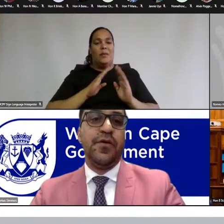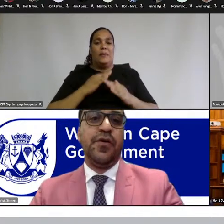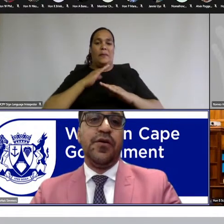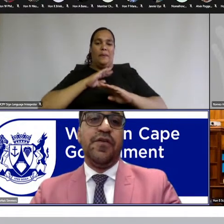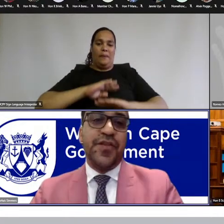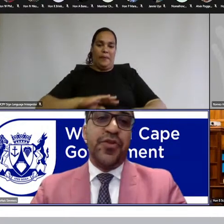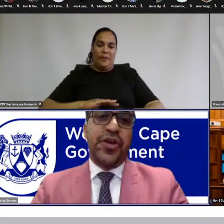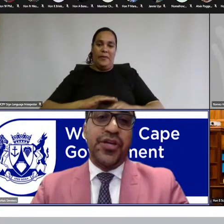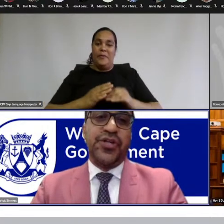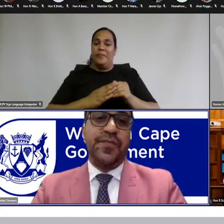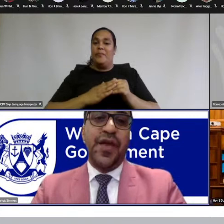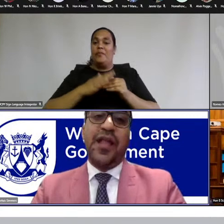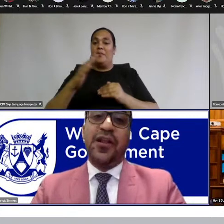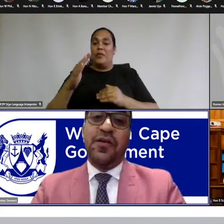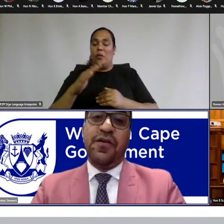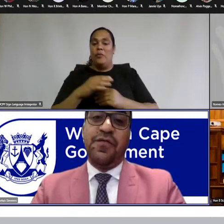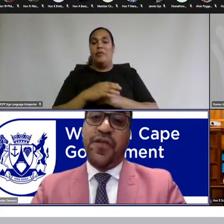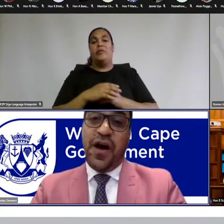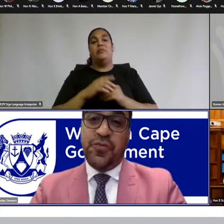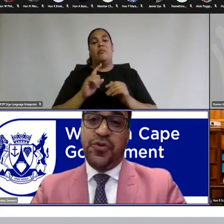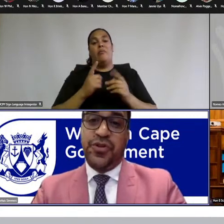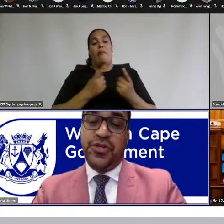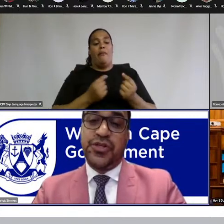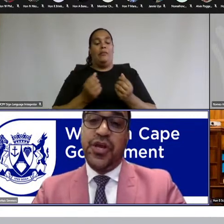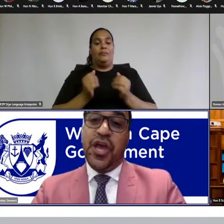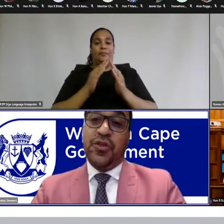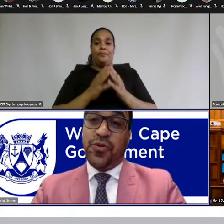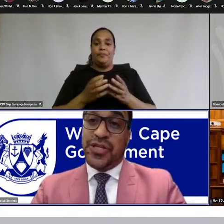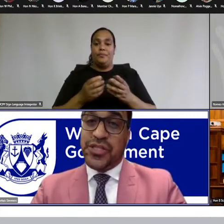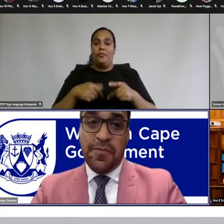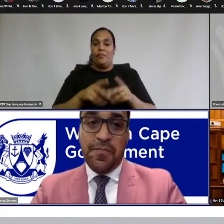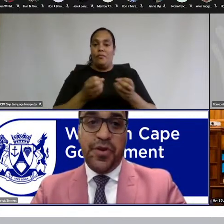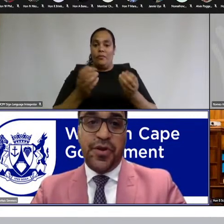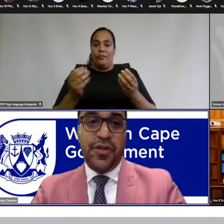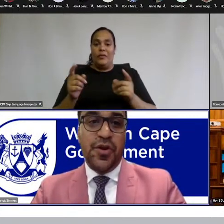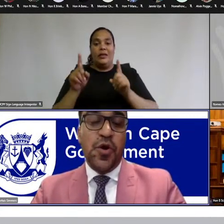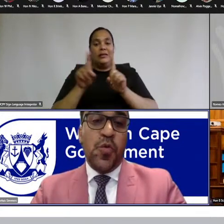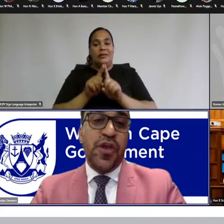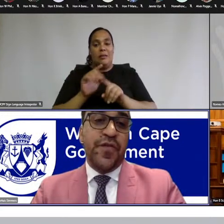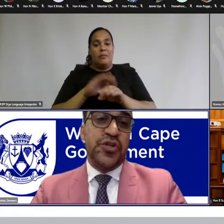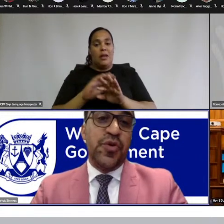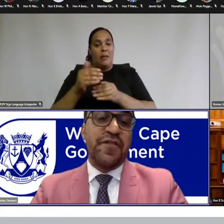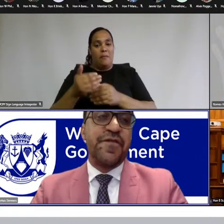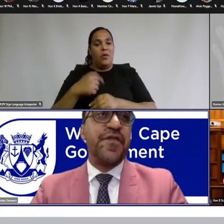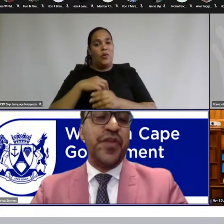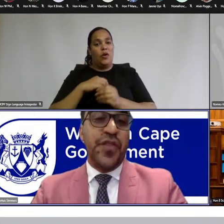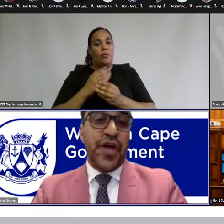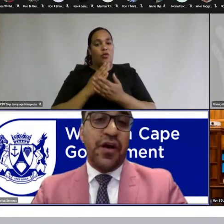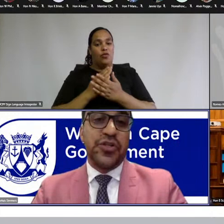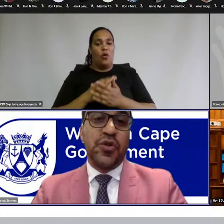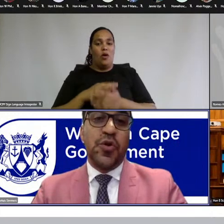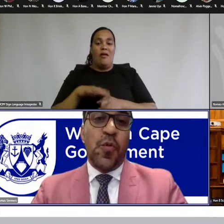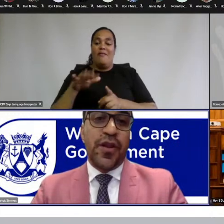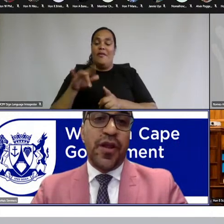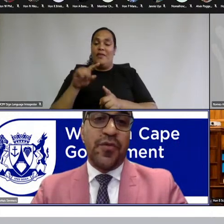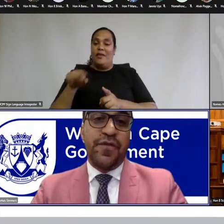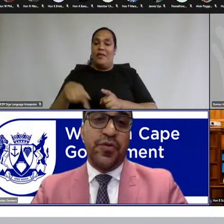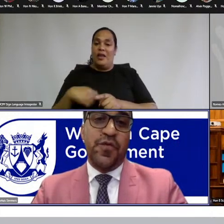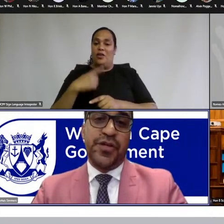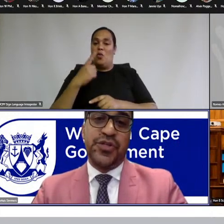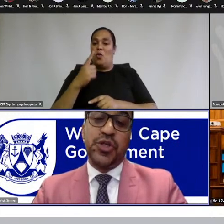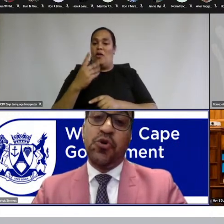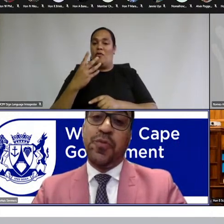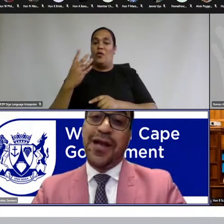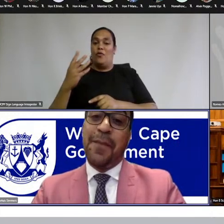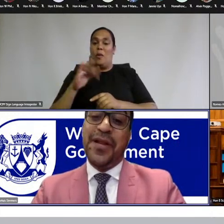Further to the creation and delivery of housing opportunities, and during the same period, we have ensured that